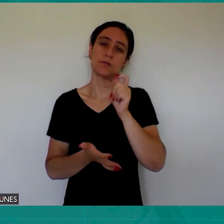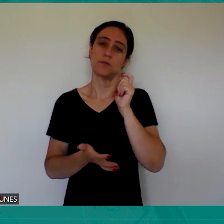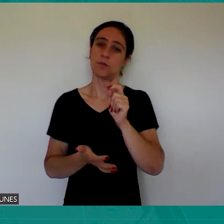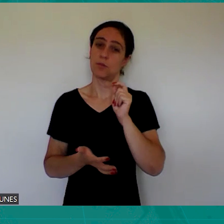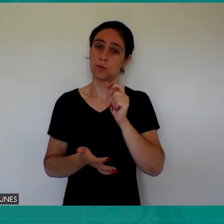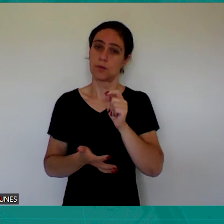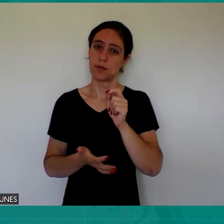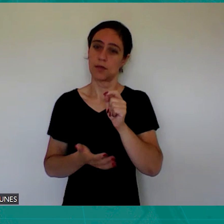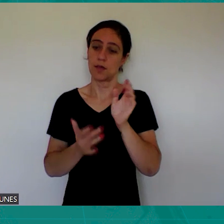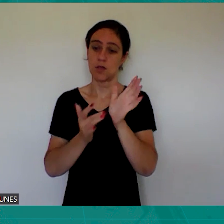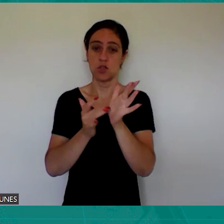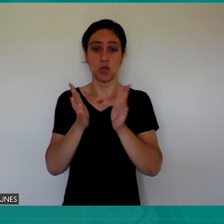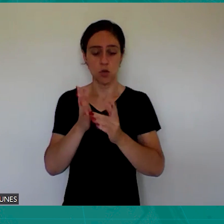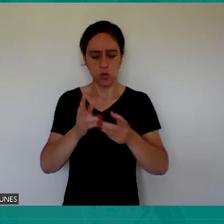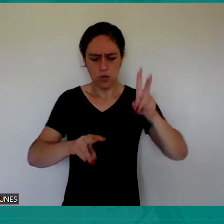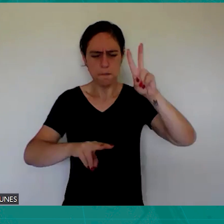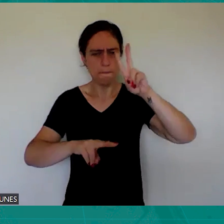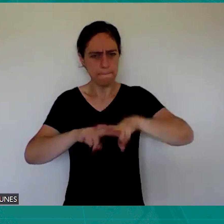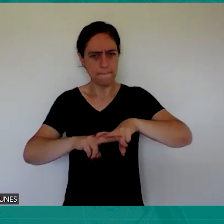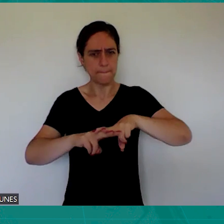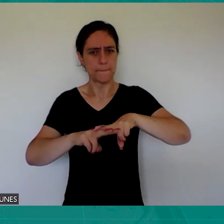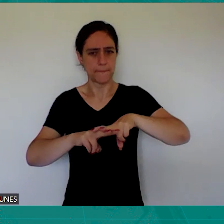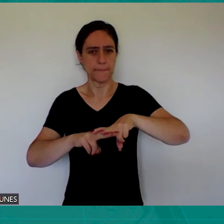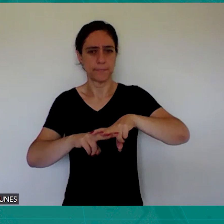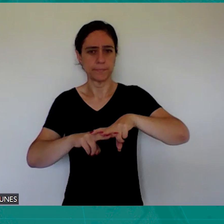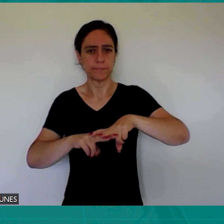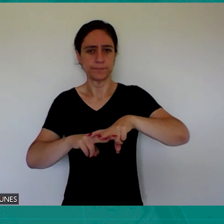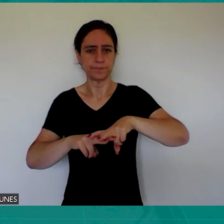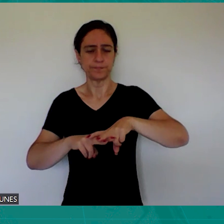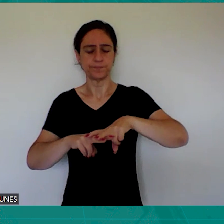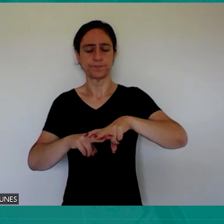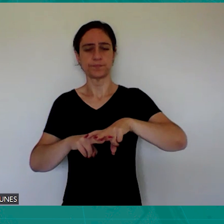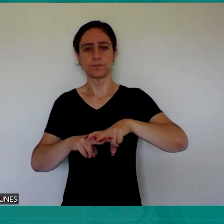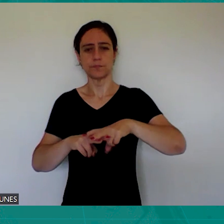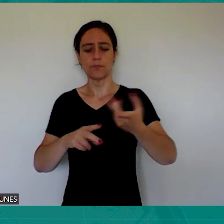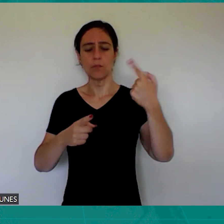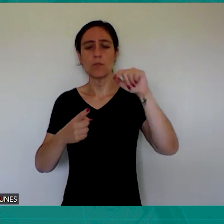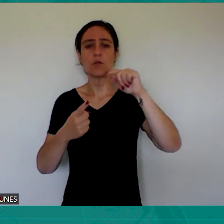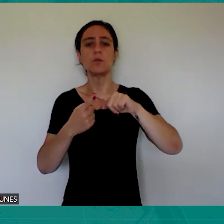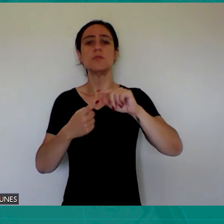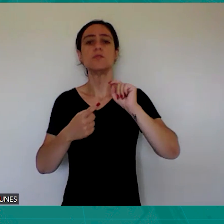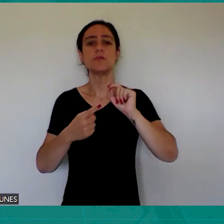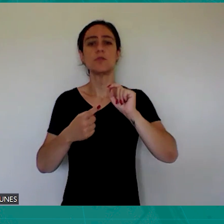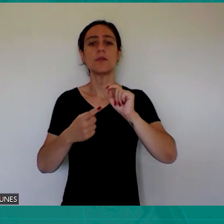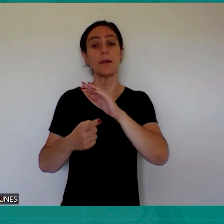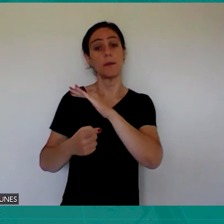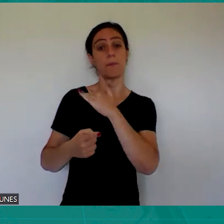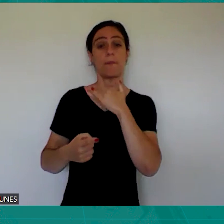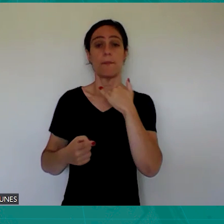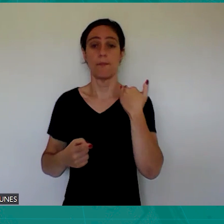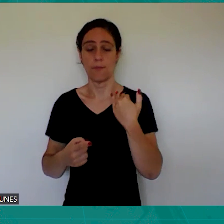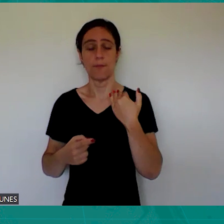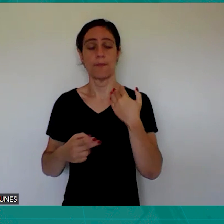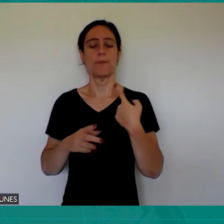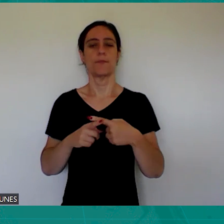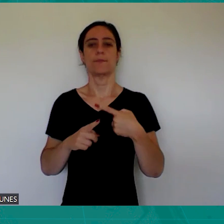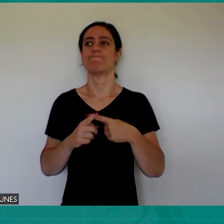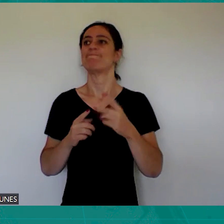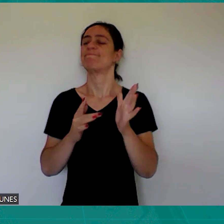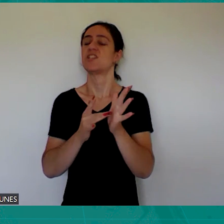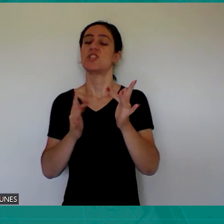prender Jesus e com o intuito de matá-lo. Por quê? Porque Jesus estava,